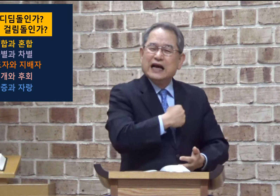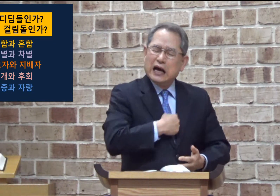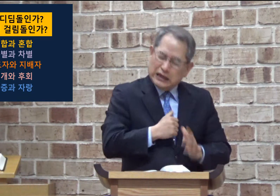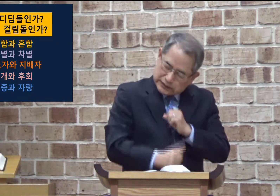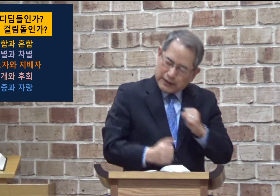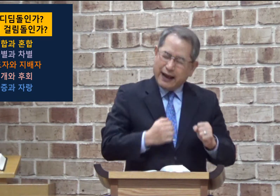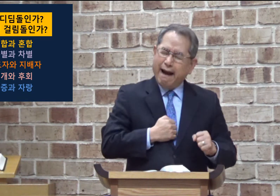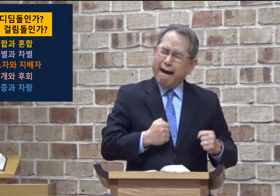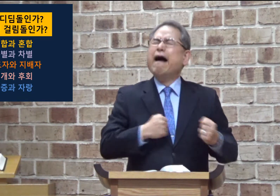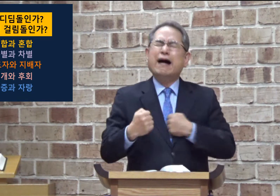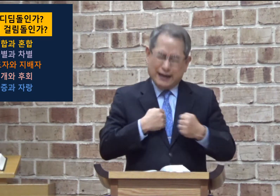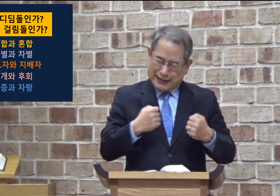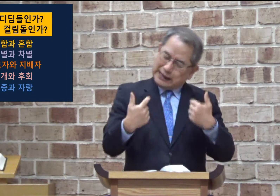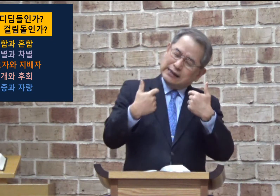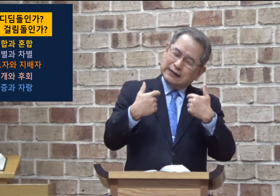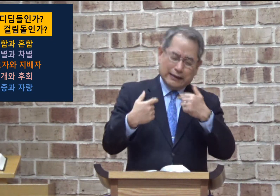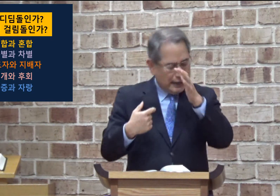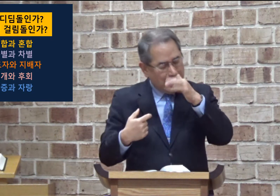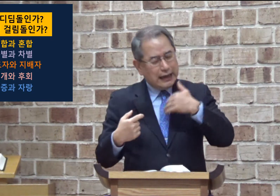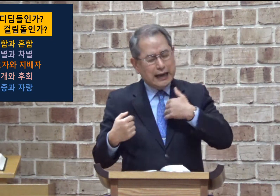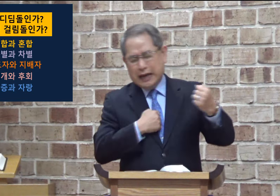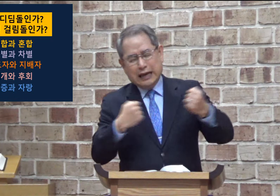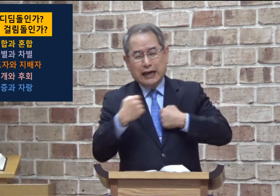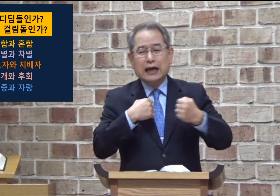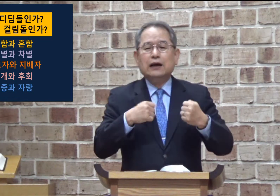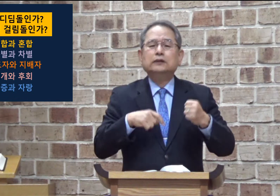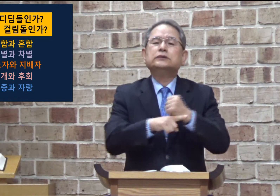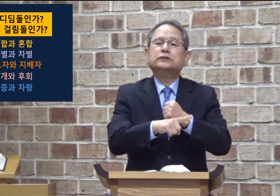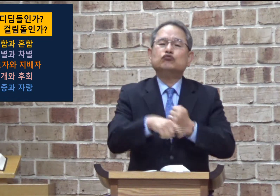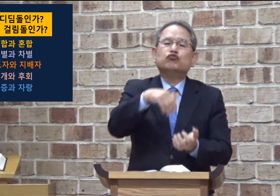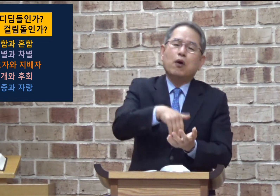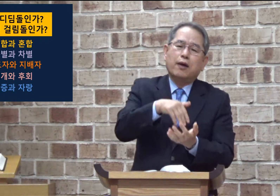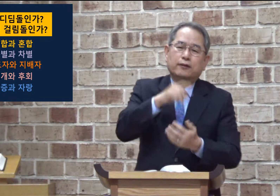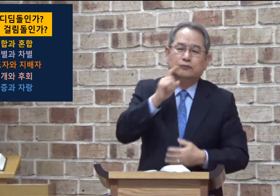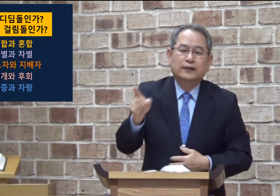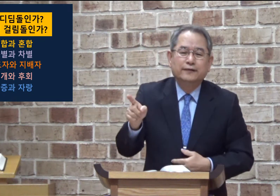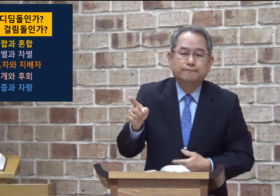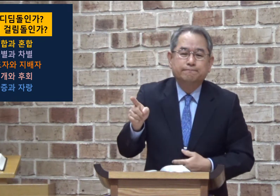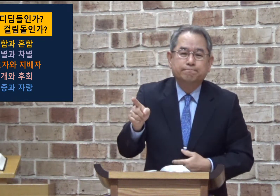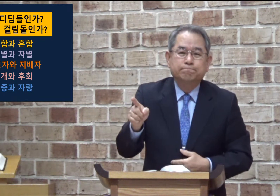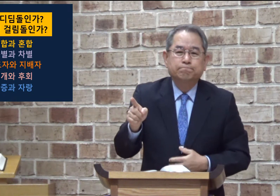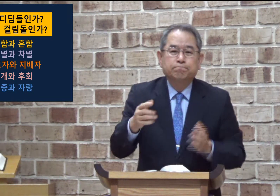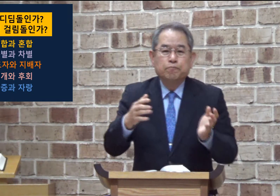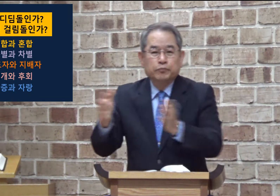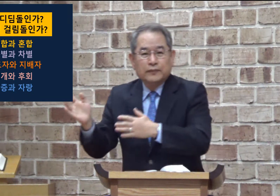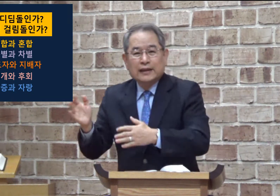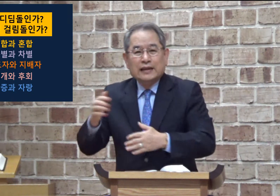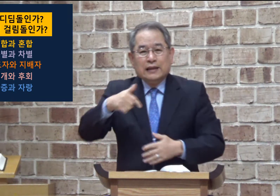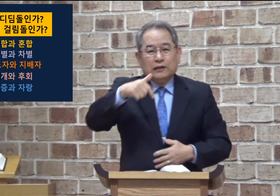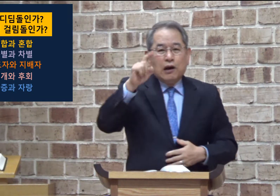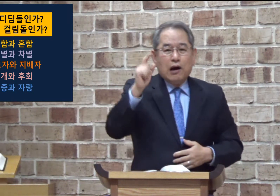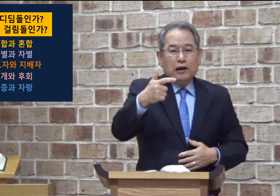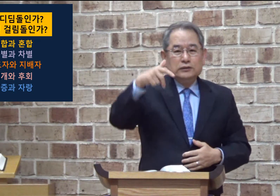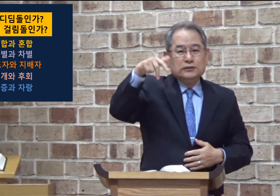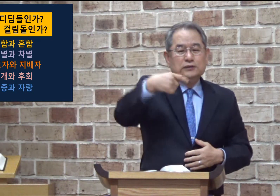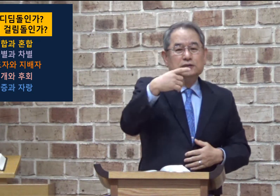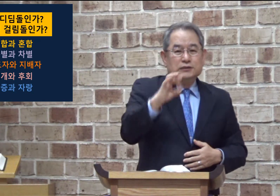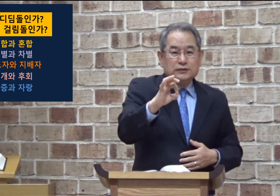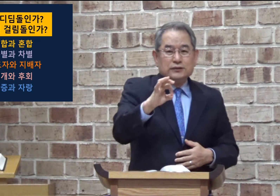간증과 자랑도 다릅니다. 내가 하나님께 받은 은혜와 축복에 대해서 사람들에게